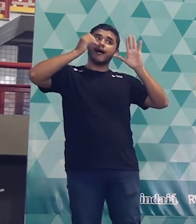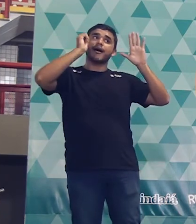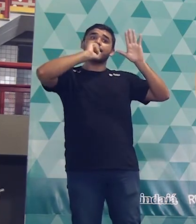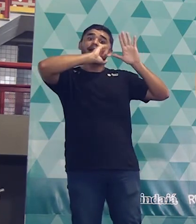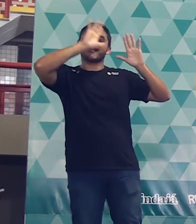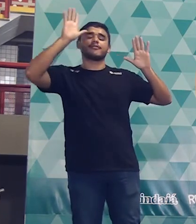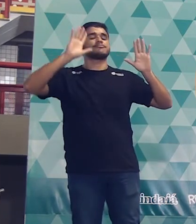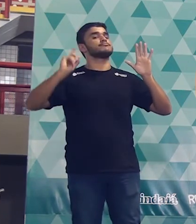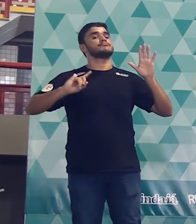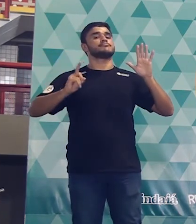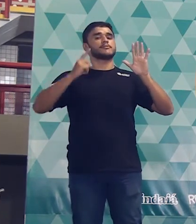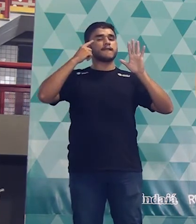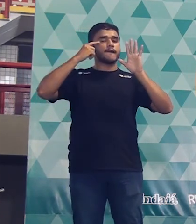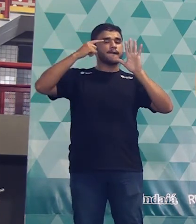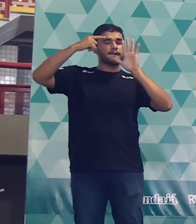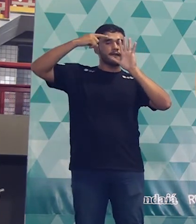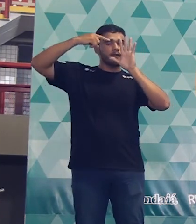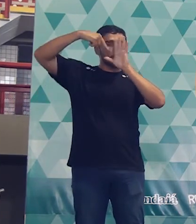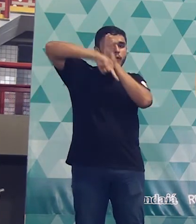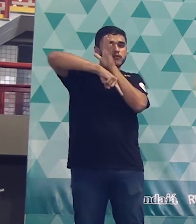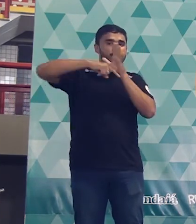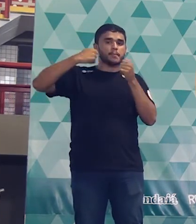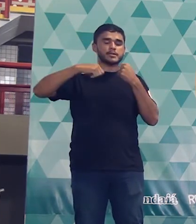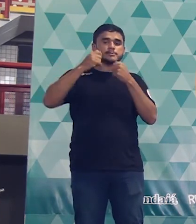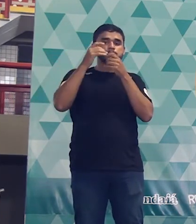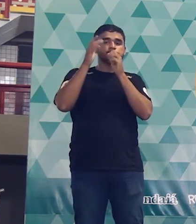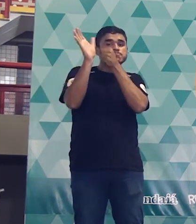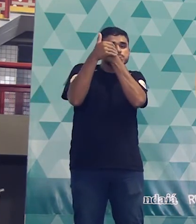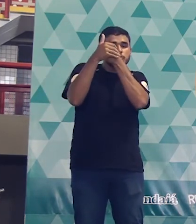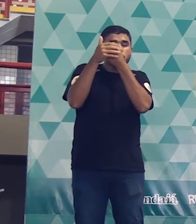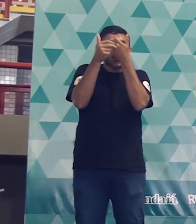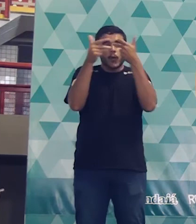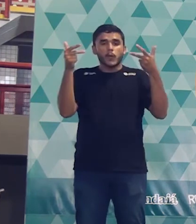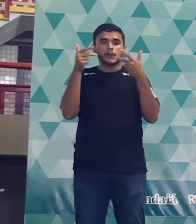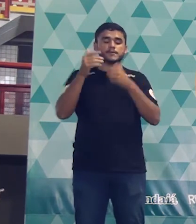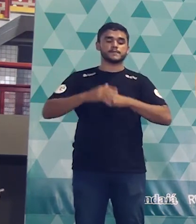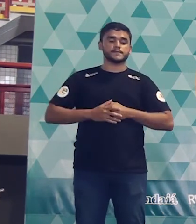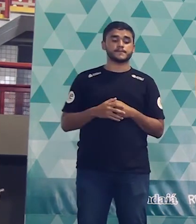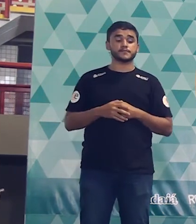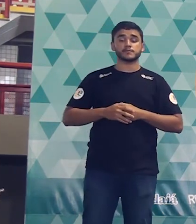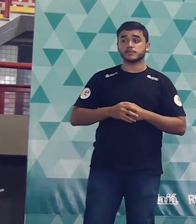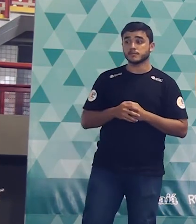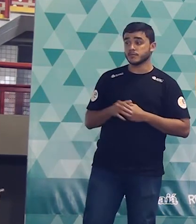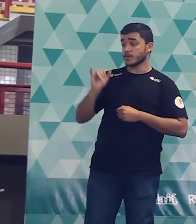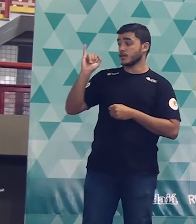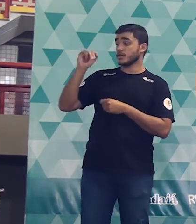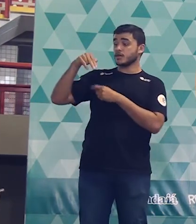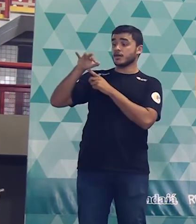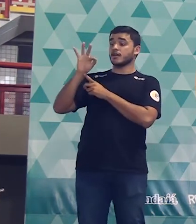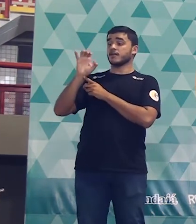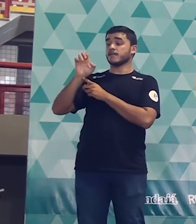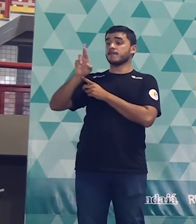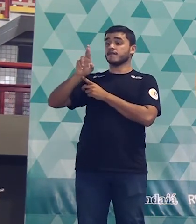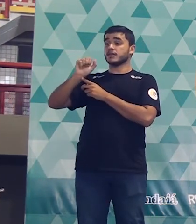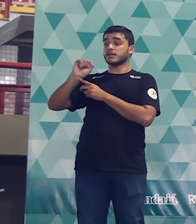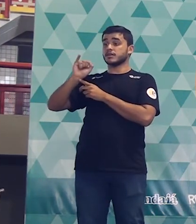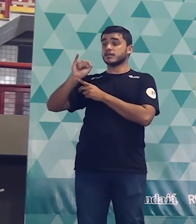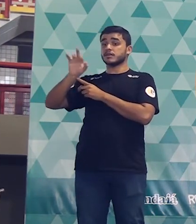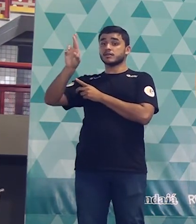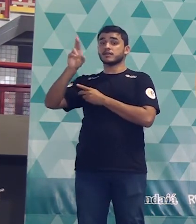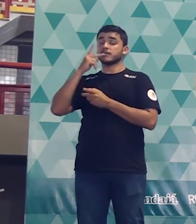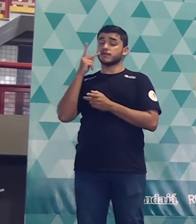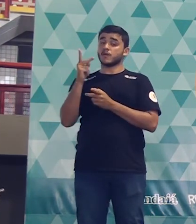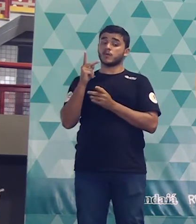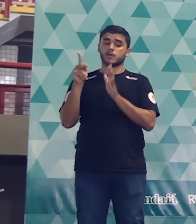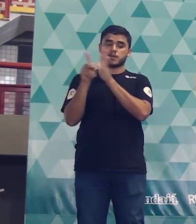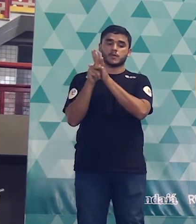mas nas entrelinhas. Então vamos lá. A inferência, ó, vai além do sentido literal da